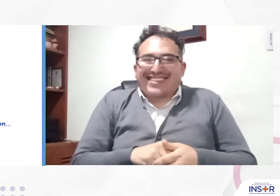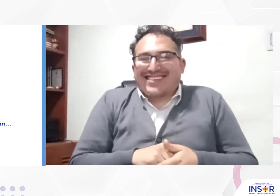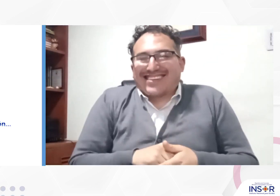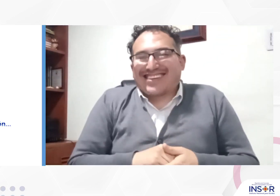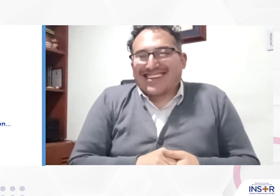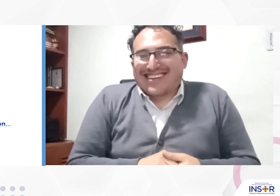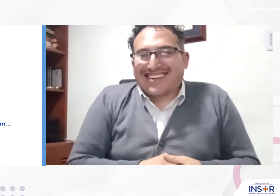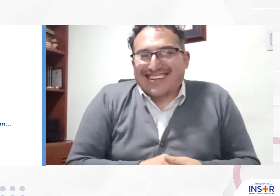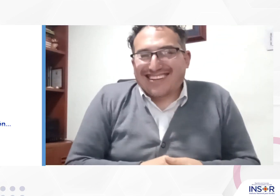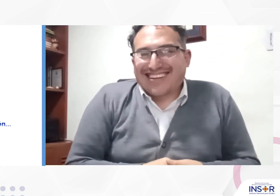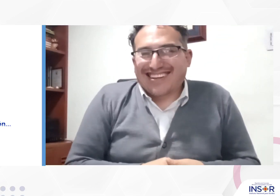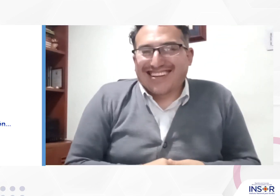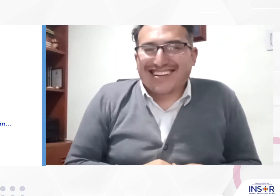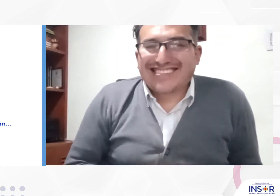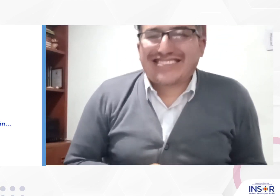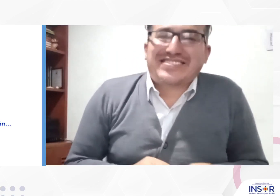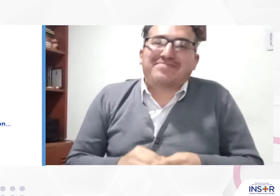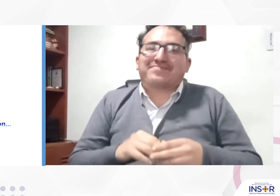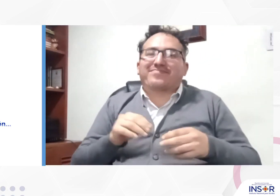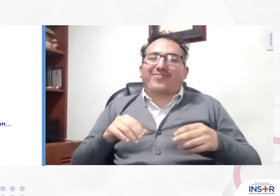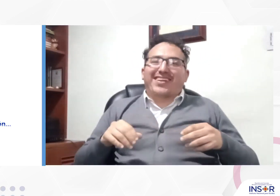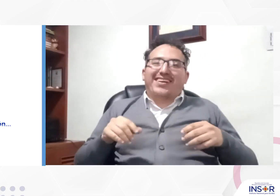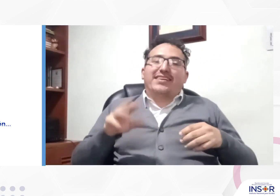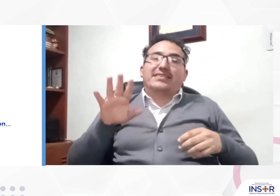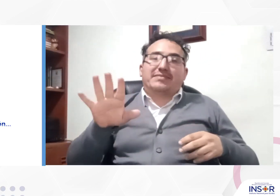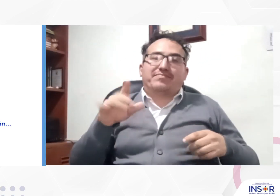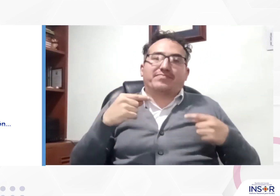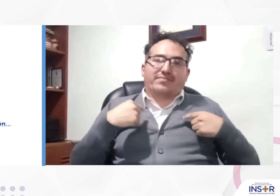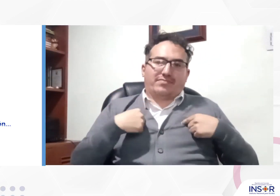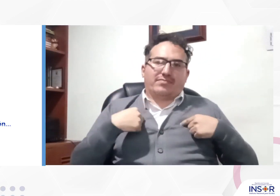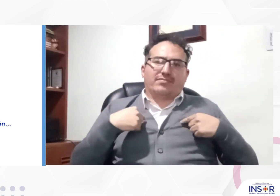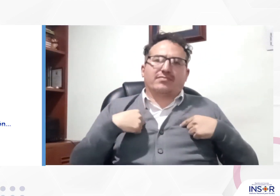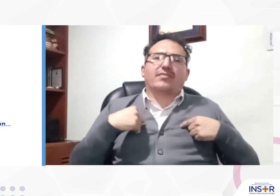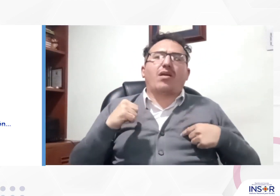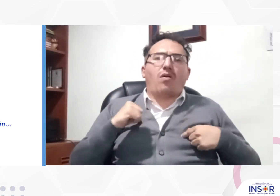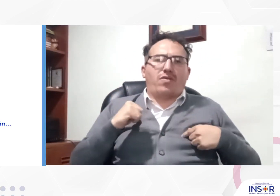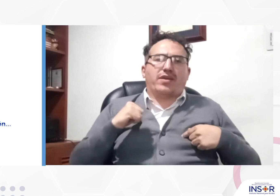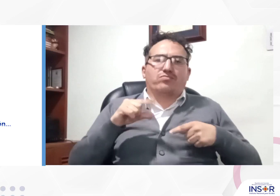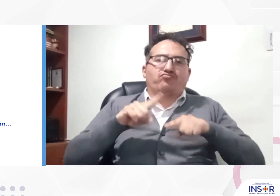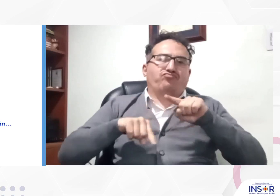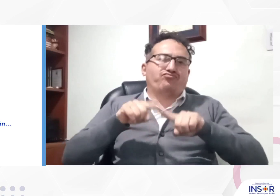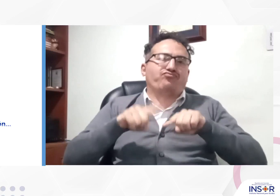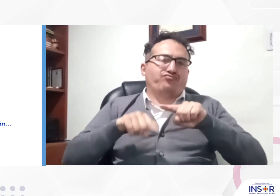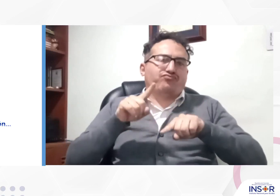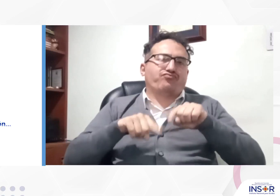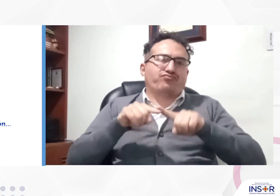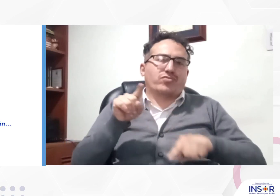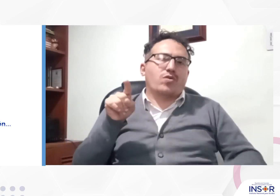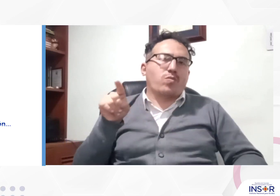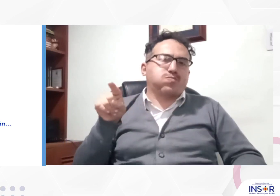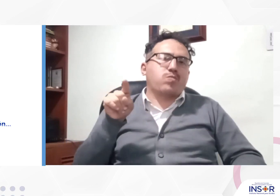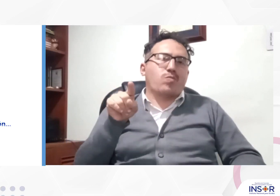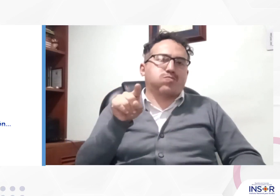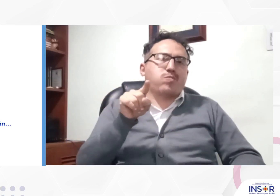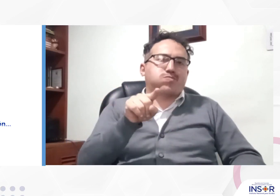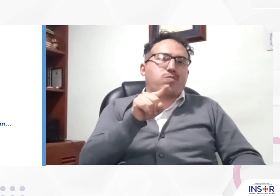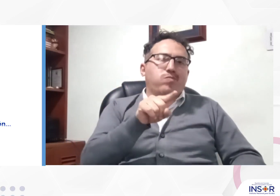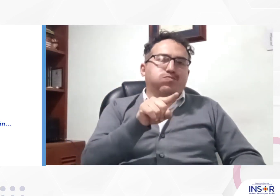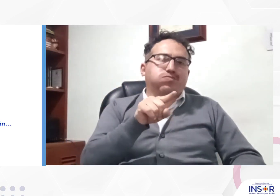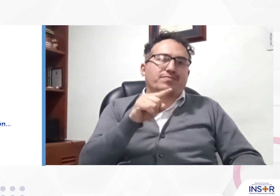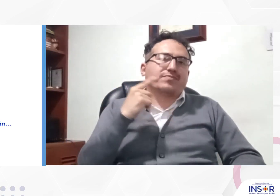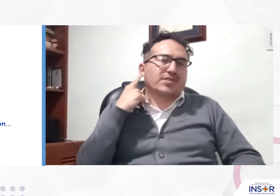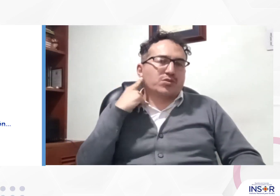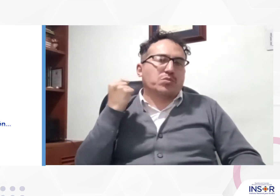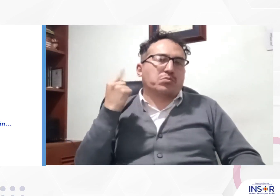Bien, yo creo que ya podemos quitar la presentación, pero para finalizar o para